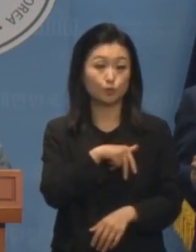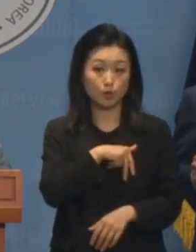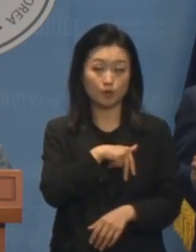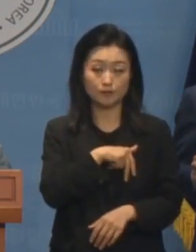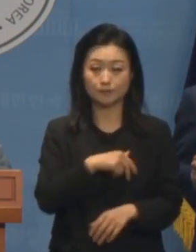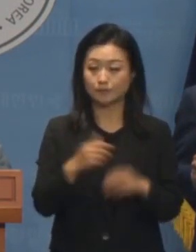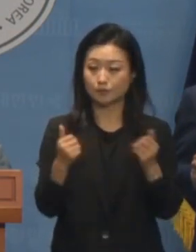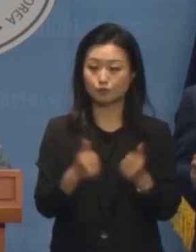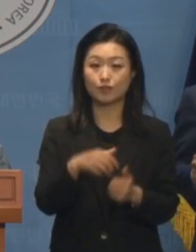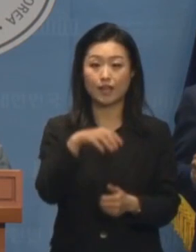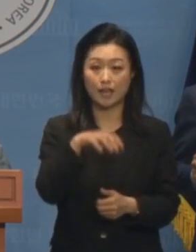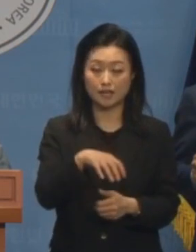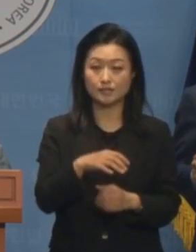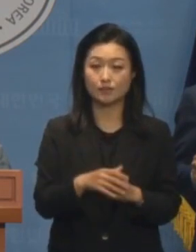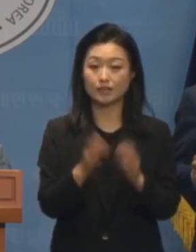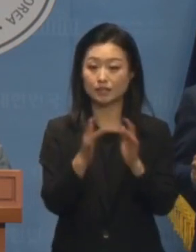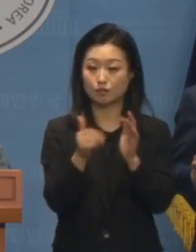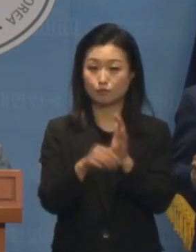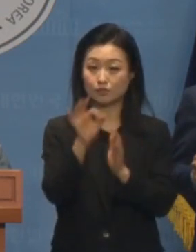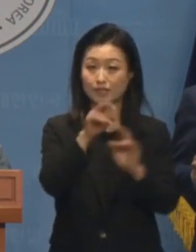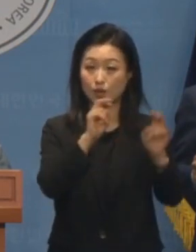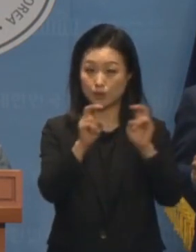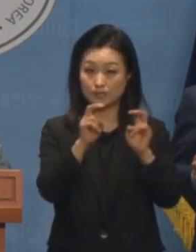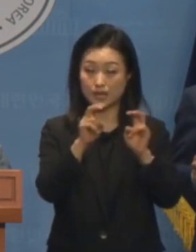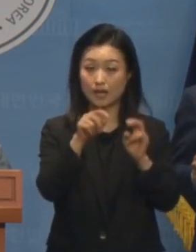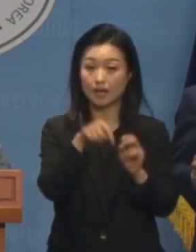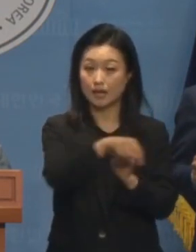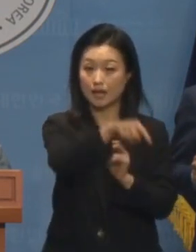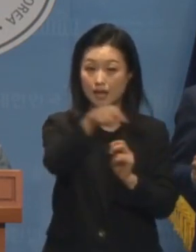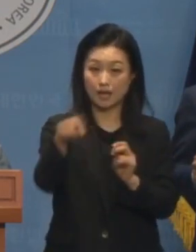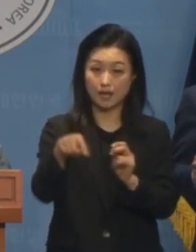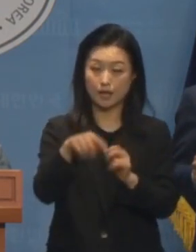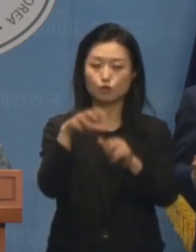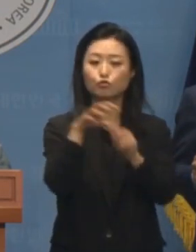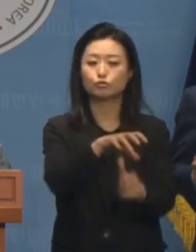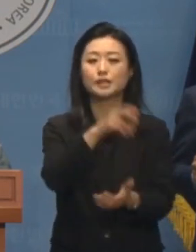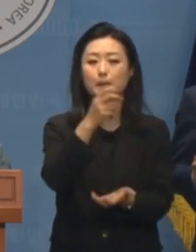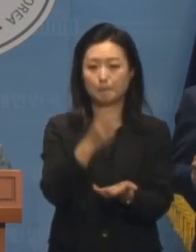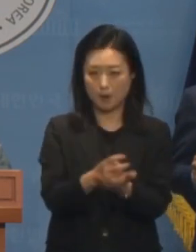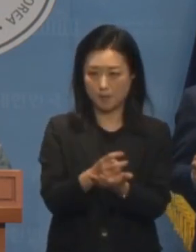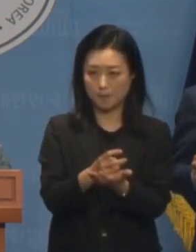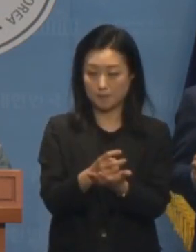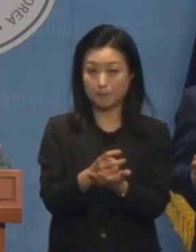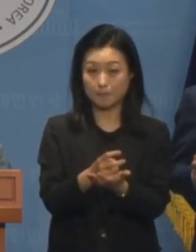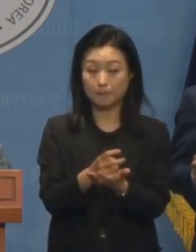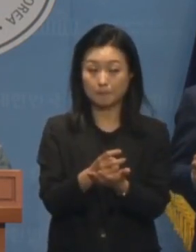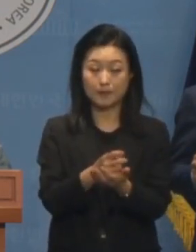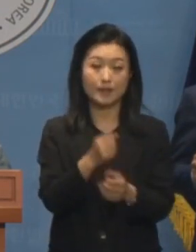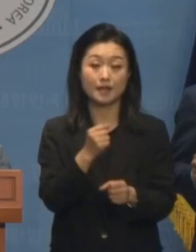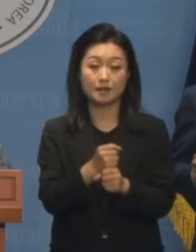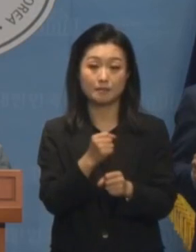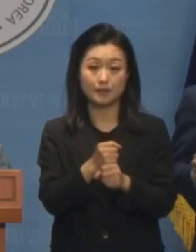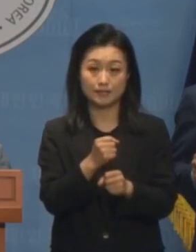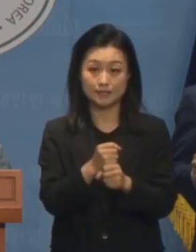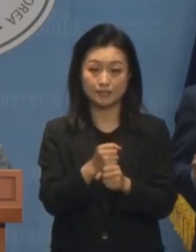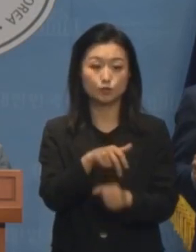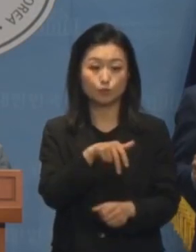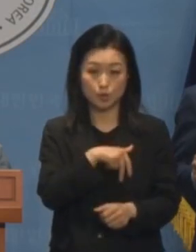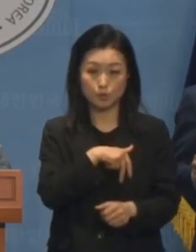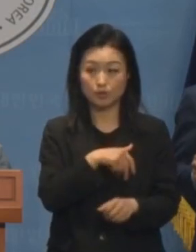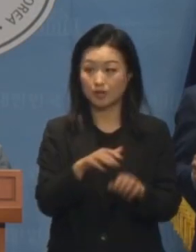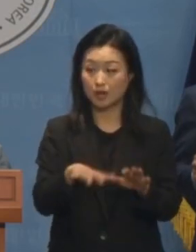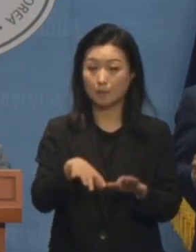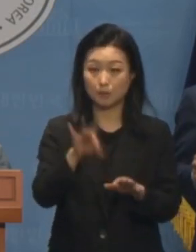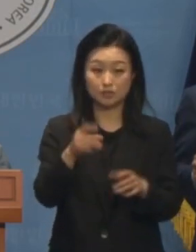이번 국회에서 온라인 플랫폼 독점 규제법을 발의한 의원님들입니다. 발언자가 많은 관계로 시간 관계상 참석자